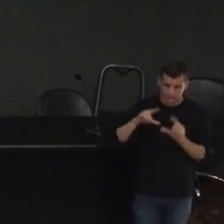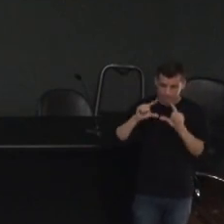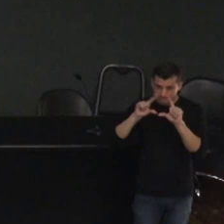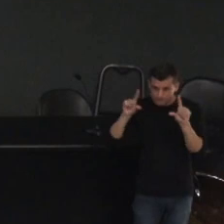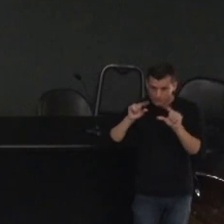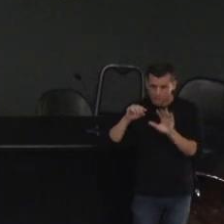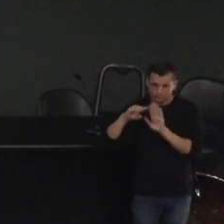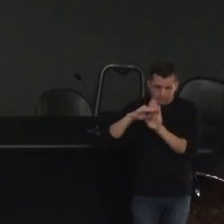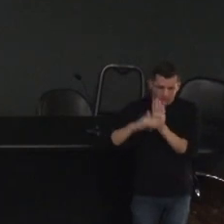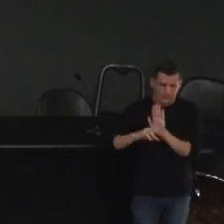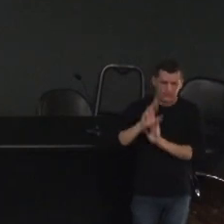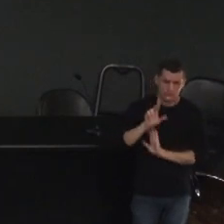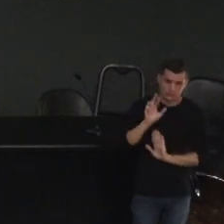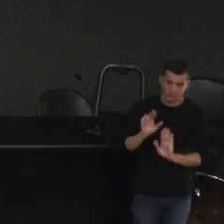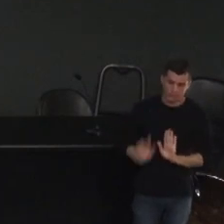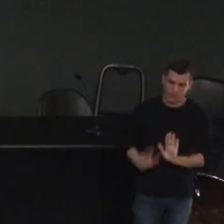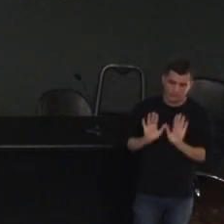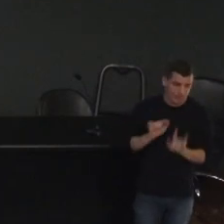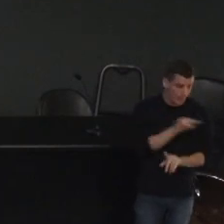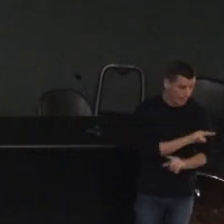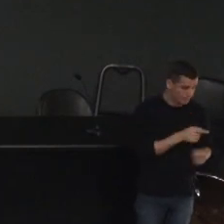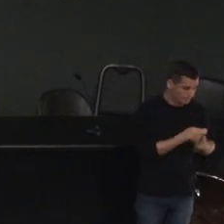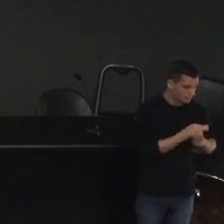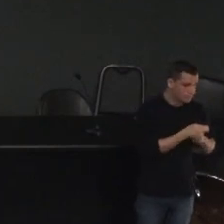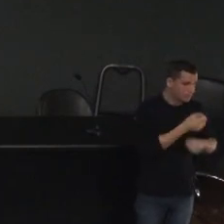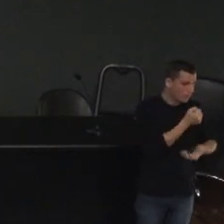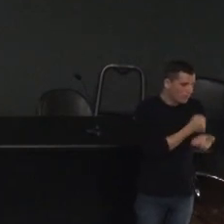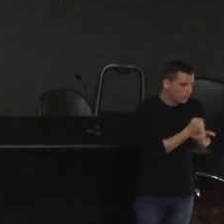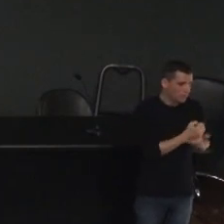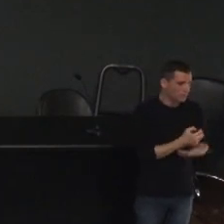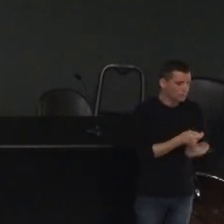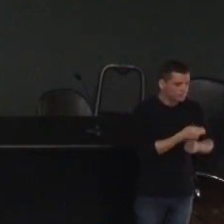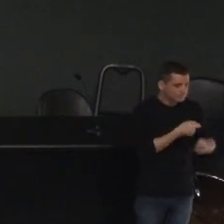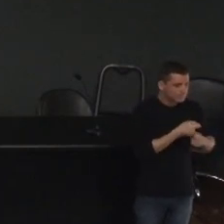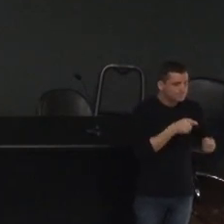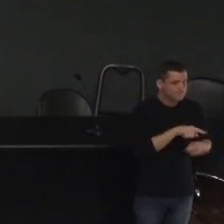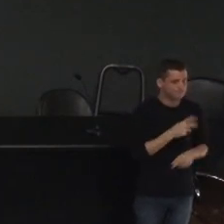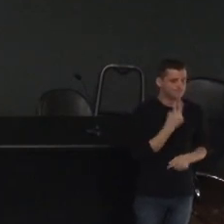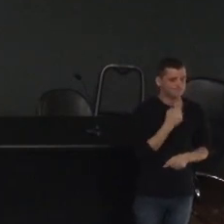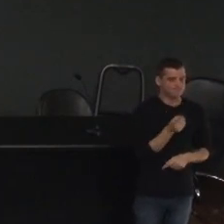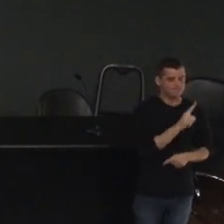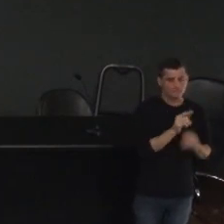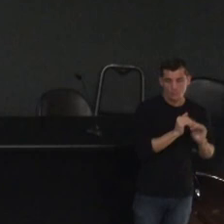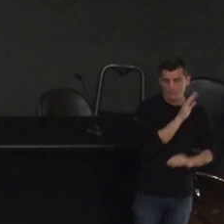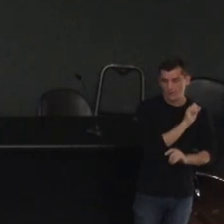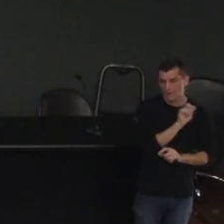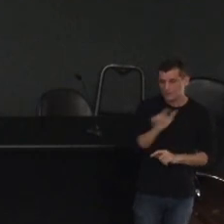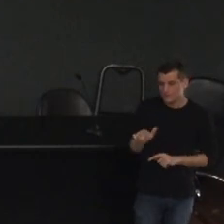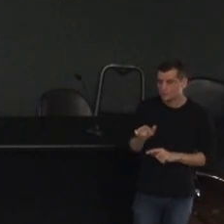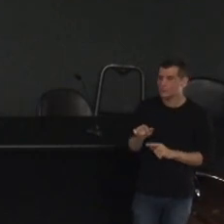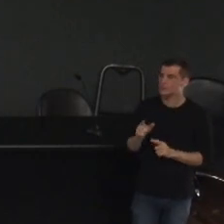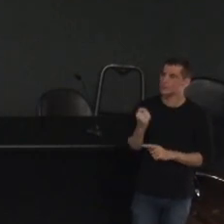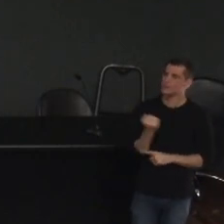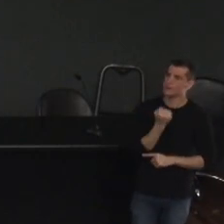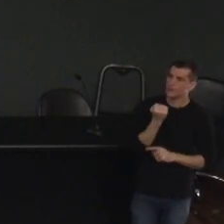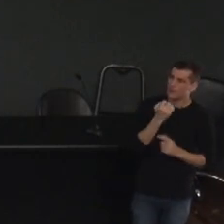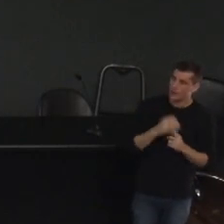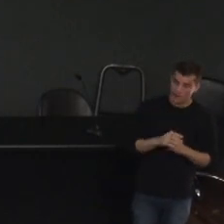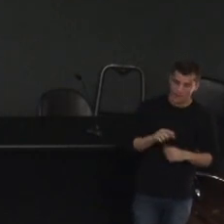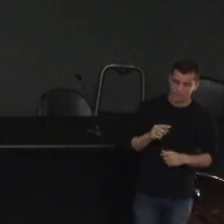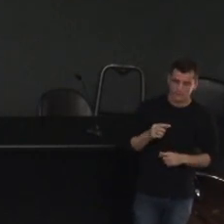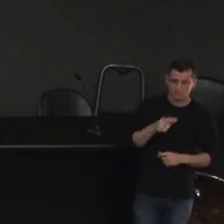você tem que ter uma relação de cooperação e lembrem-se você controlador não consegue